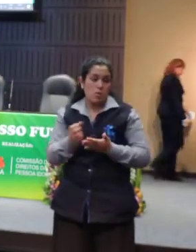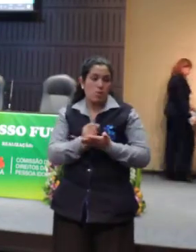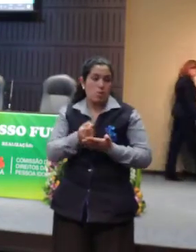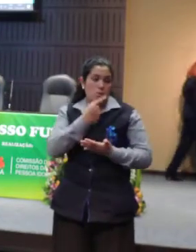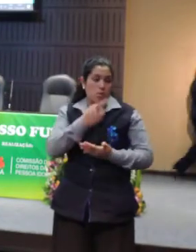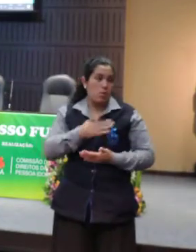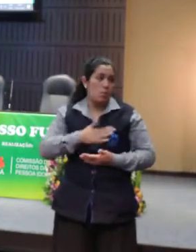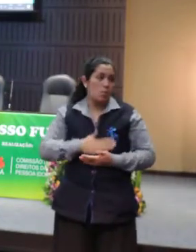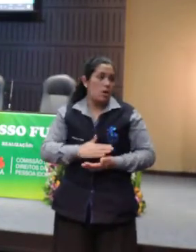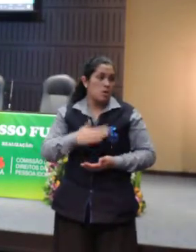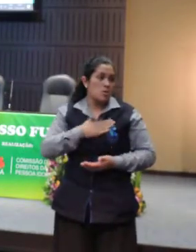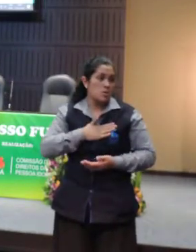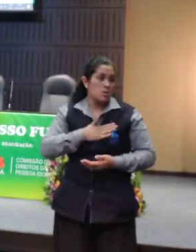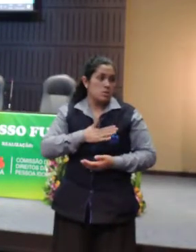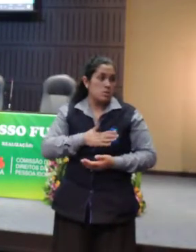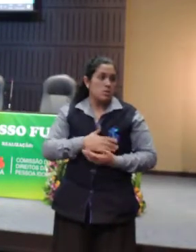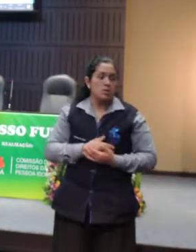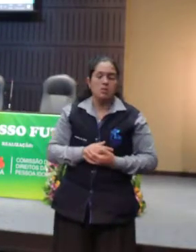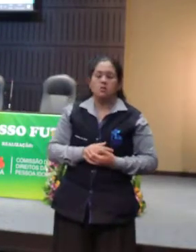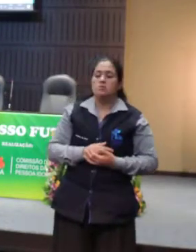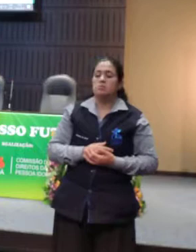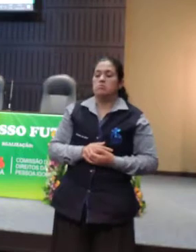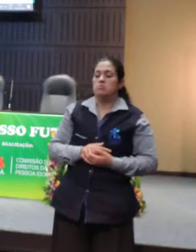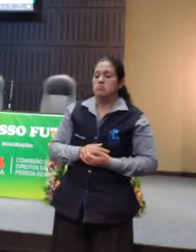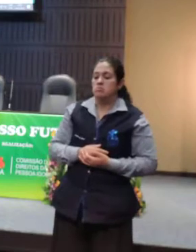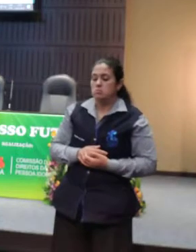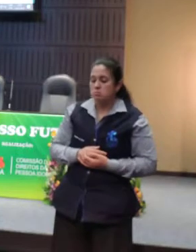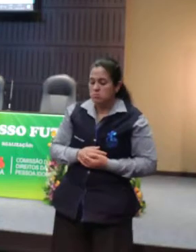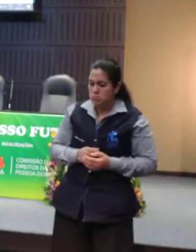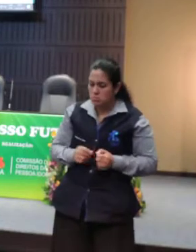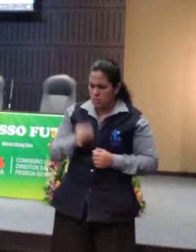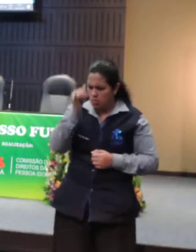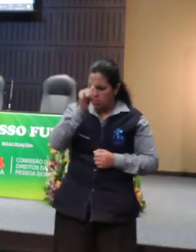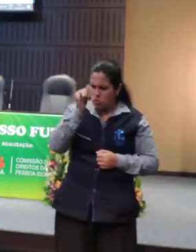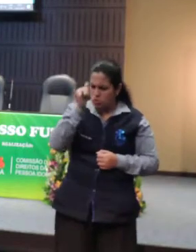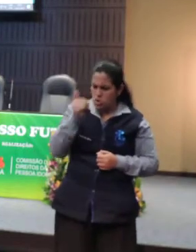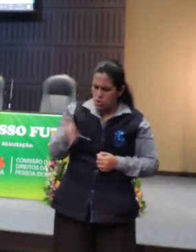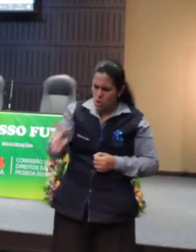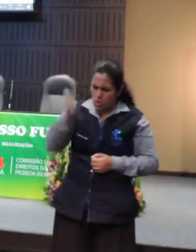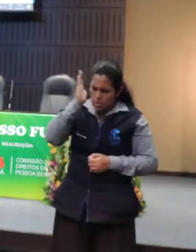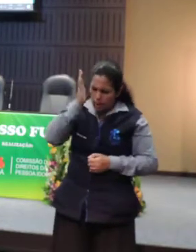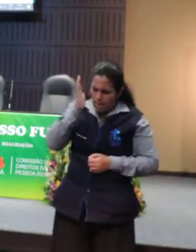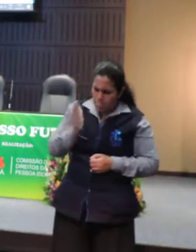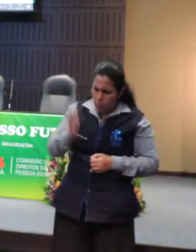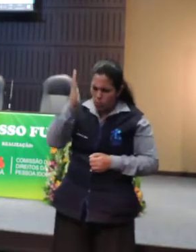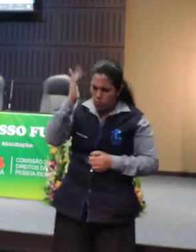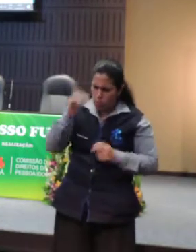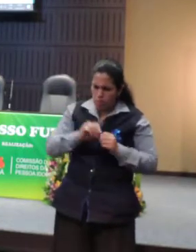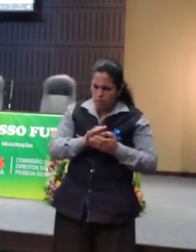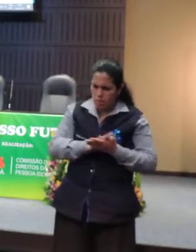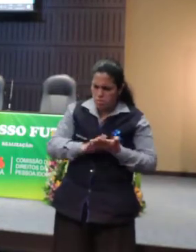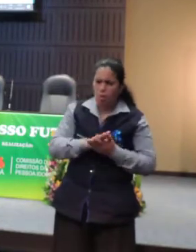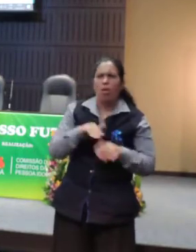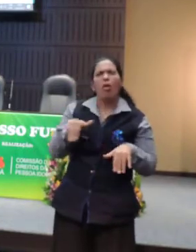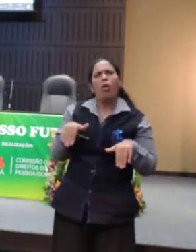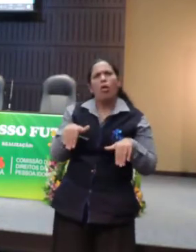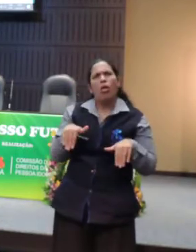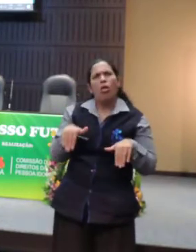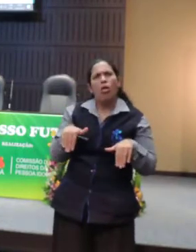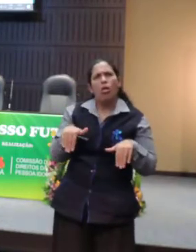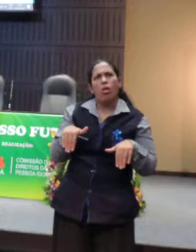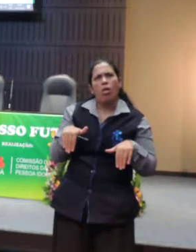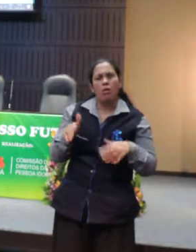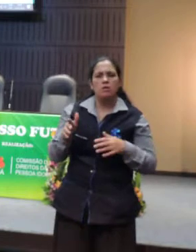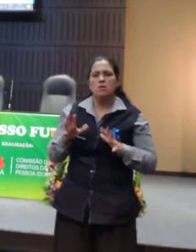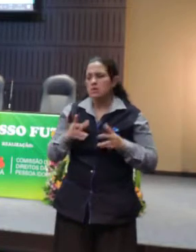ó. O calmante acalma, deixa retardado, deixa burro, deixa você inoperante, você não fala mais nada, você fica